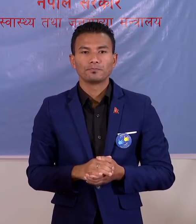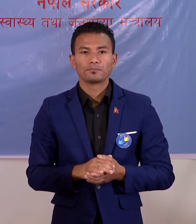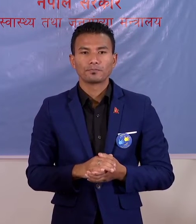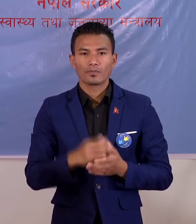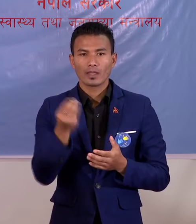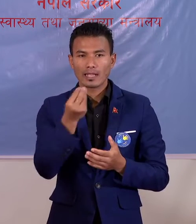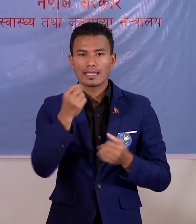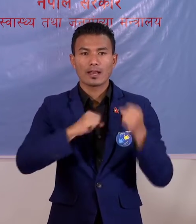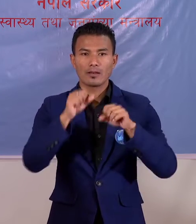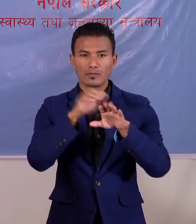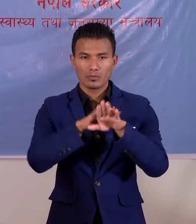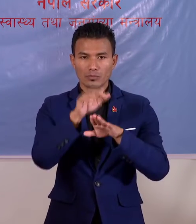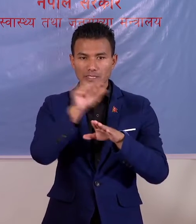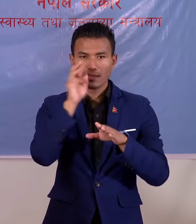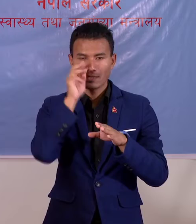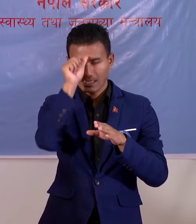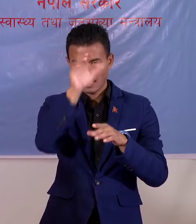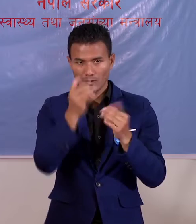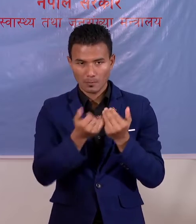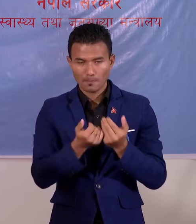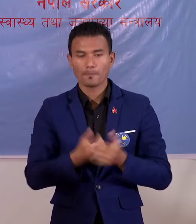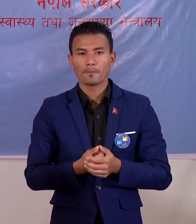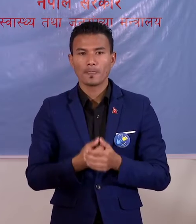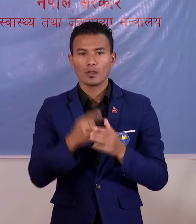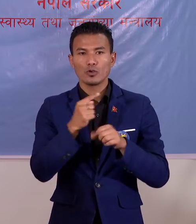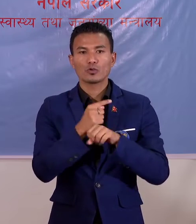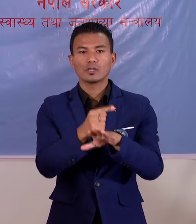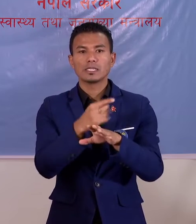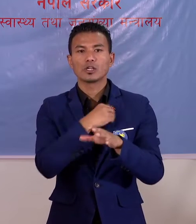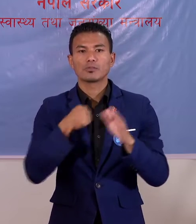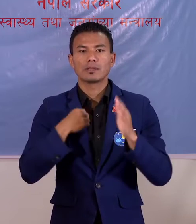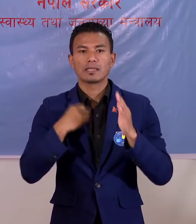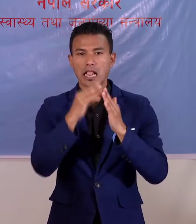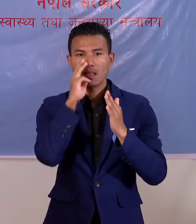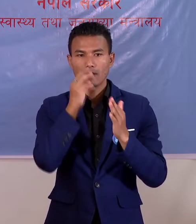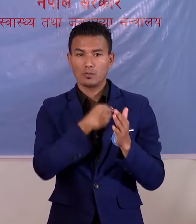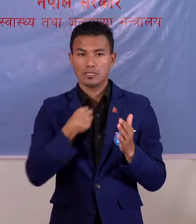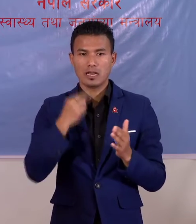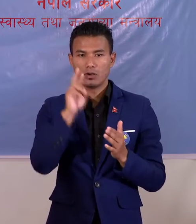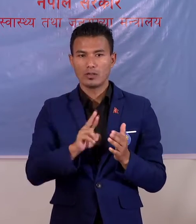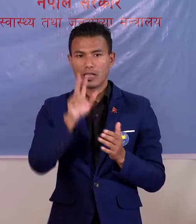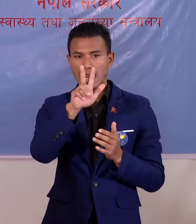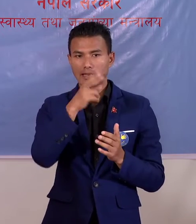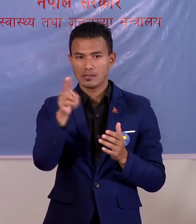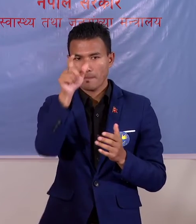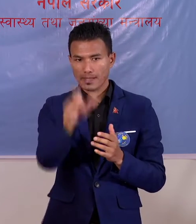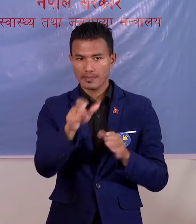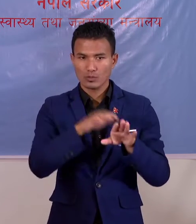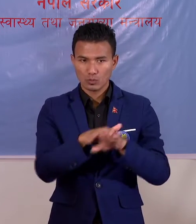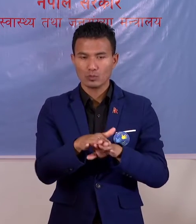केही क्रियाकलापहरूको बारेमा जानकारी गराउन चाहन्छु। कोशी अस्पतालमा उपचारमा रहेका 8